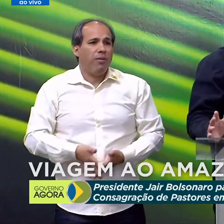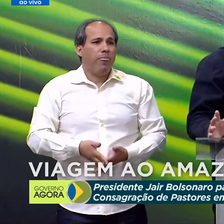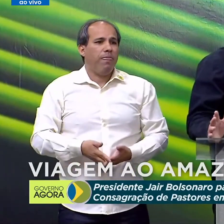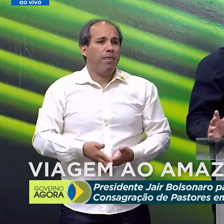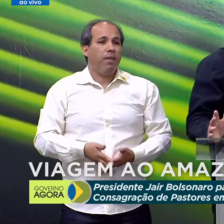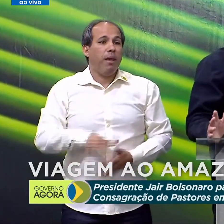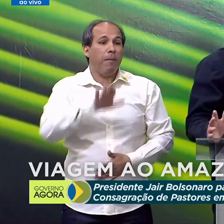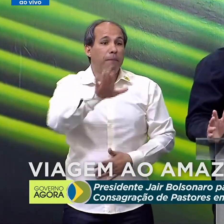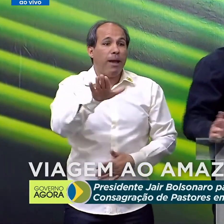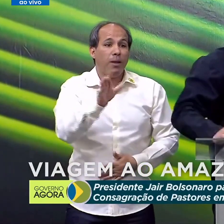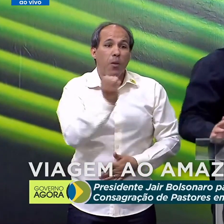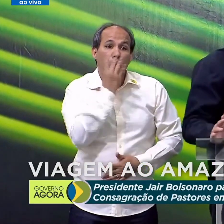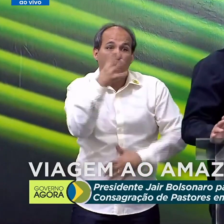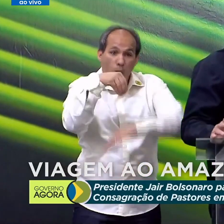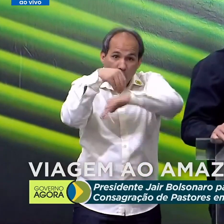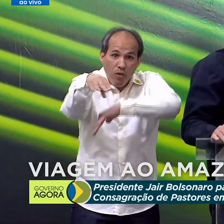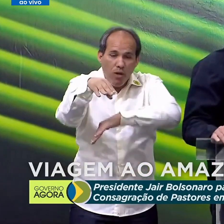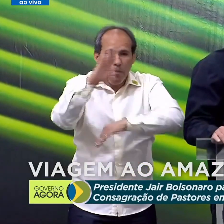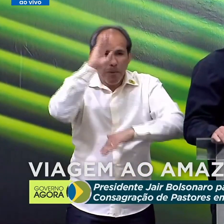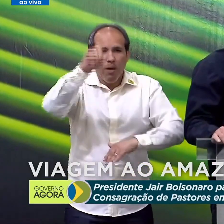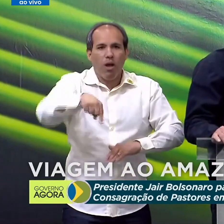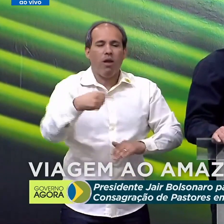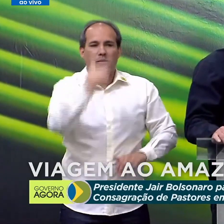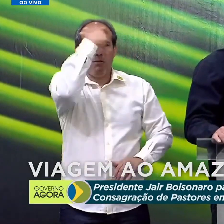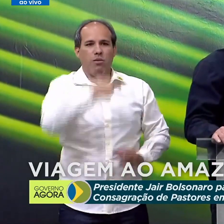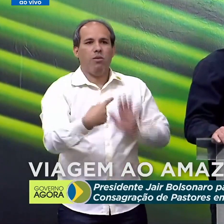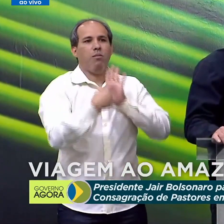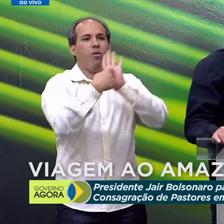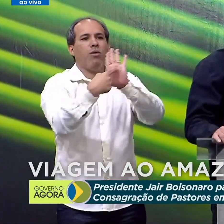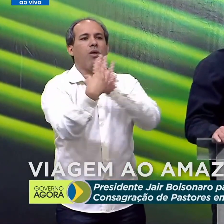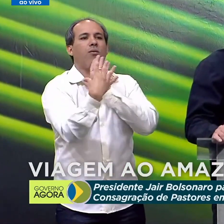Agora, o maior recado que ele dá é o exemplo.